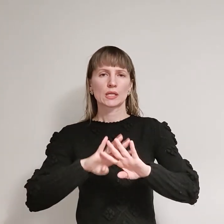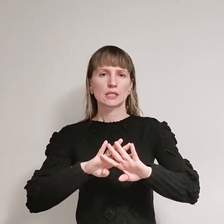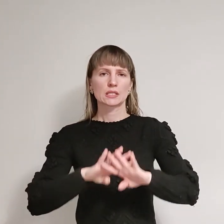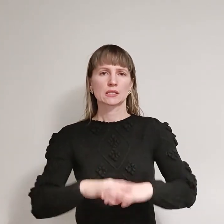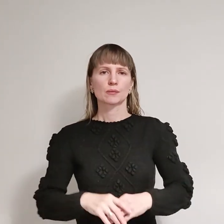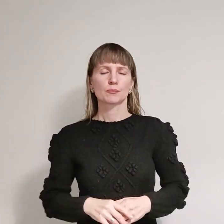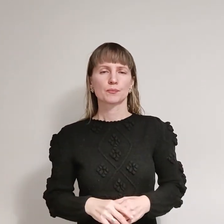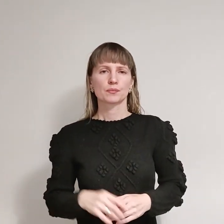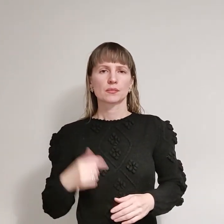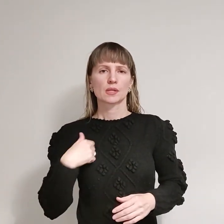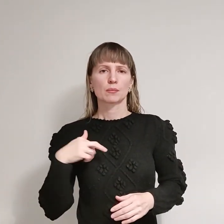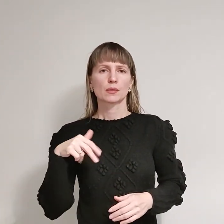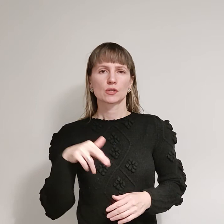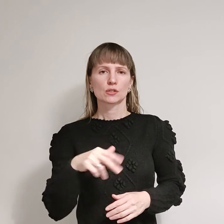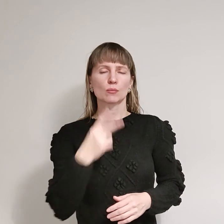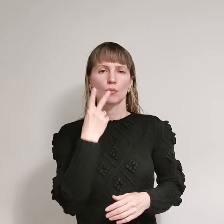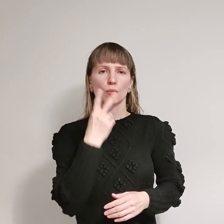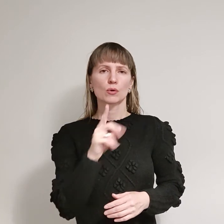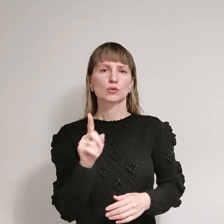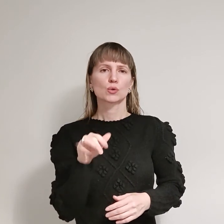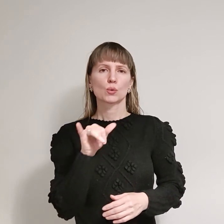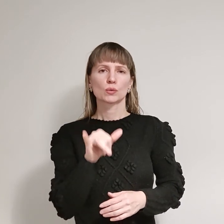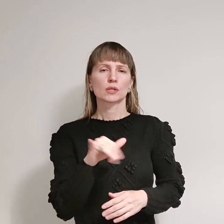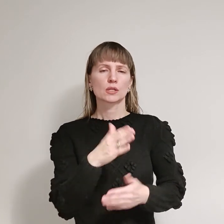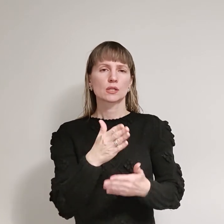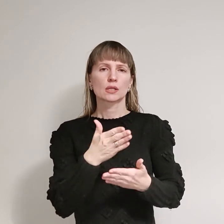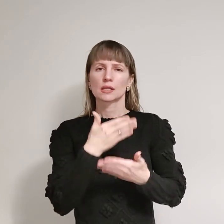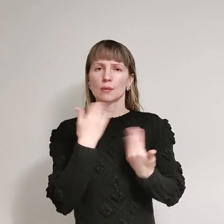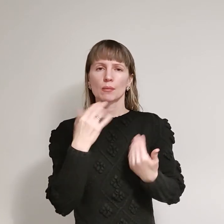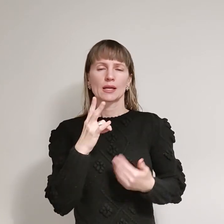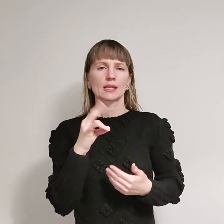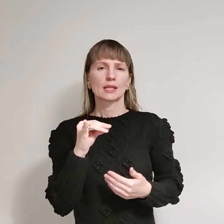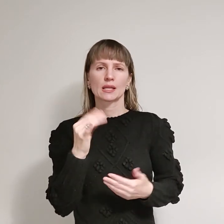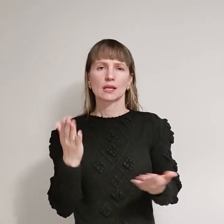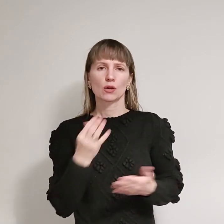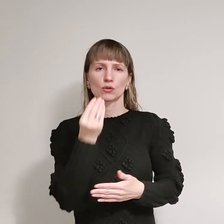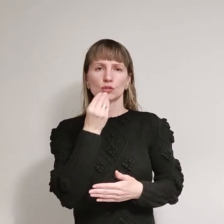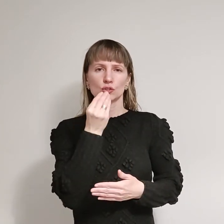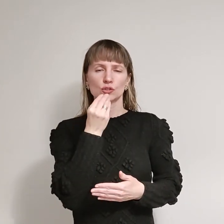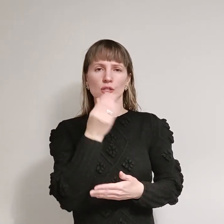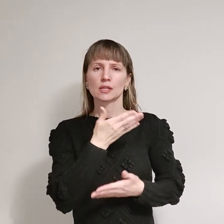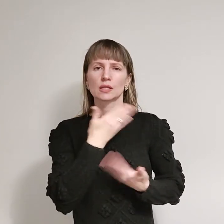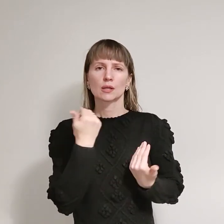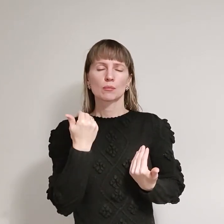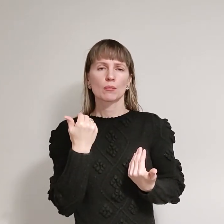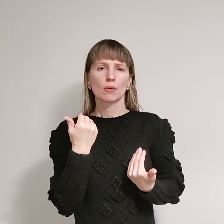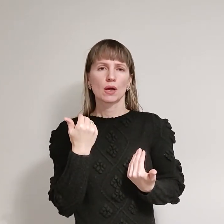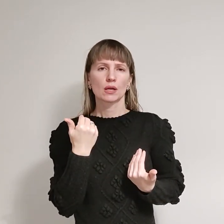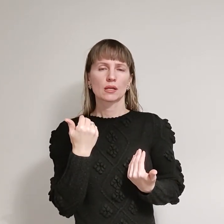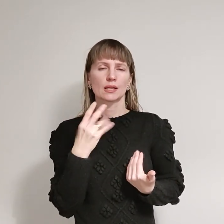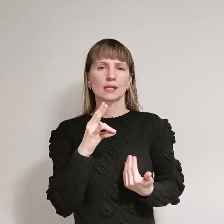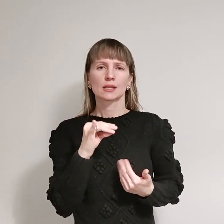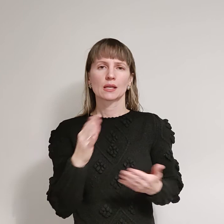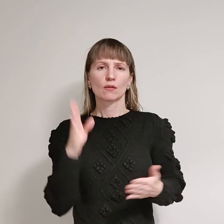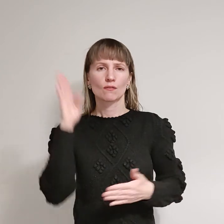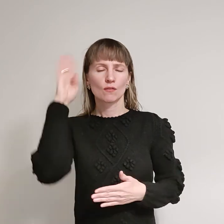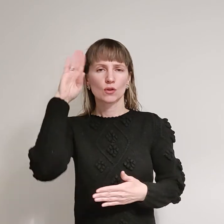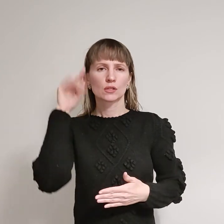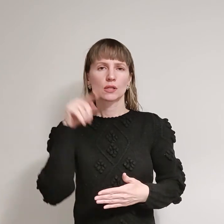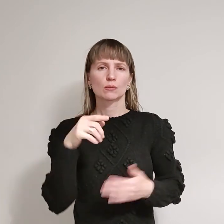Я підійшла і побачила, що вони взагалі немає ніякої їжі, немає взагалі ніякої води. Тобто їх тут просто